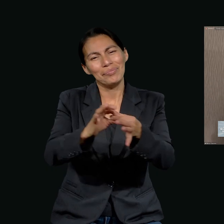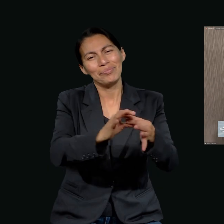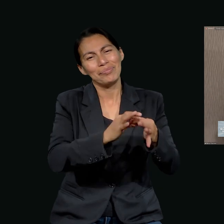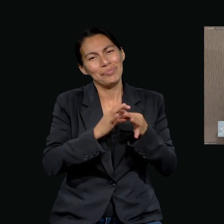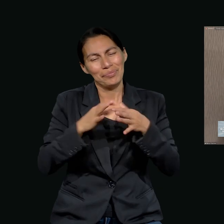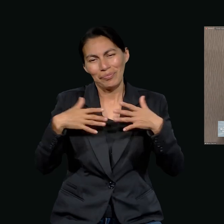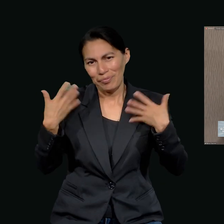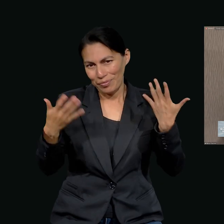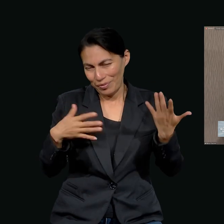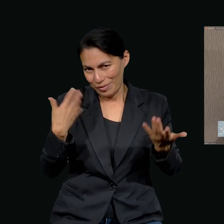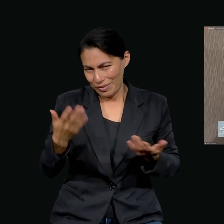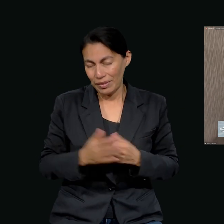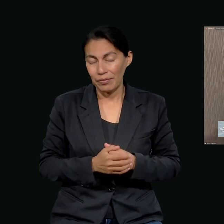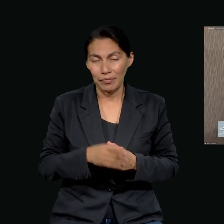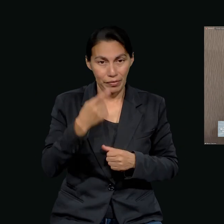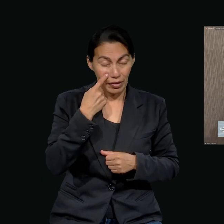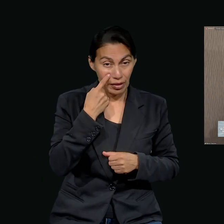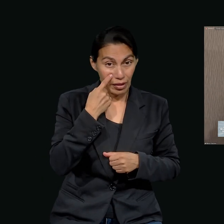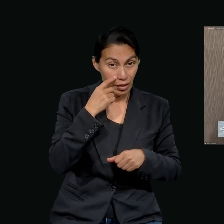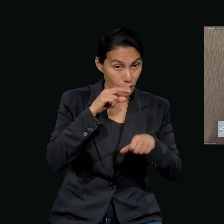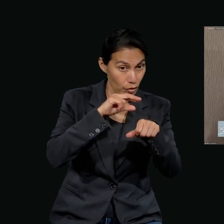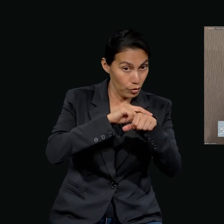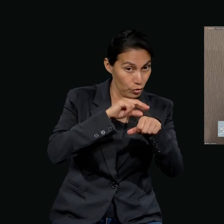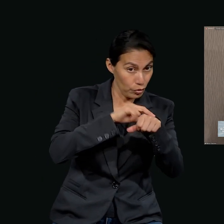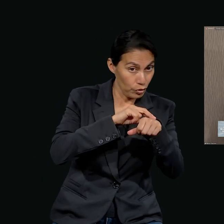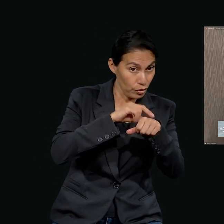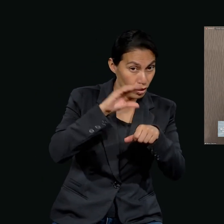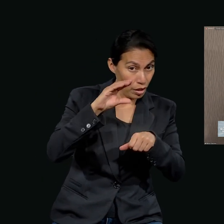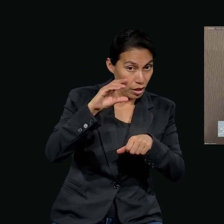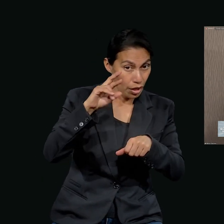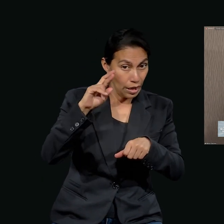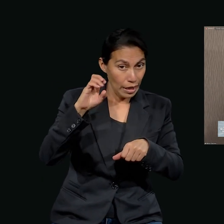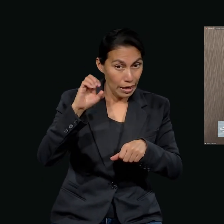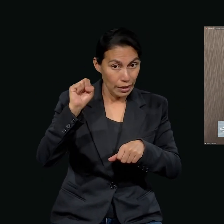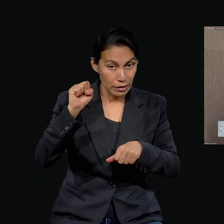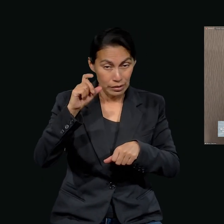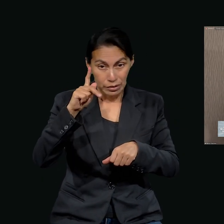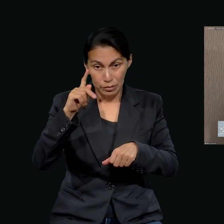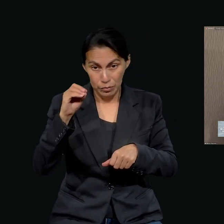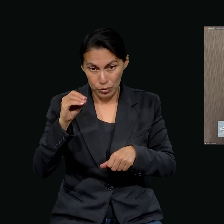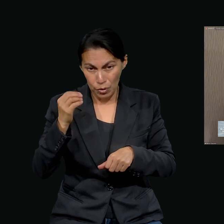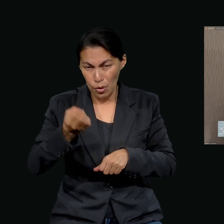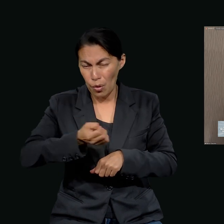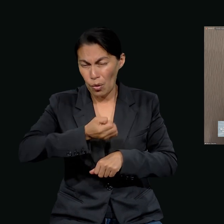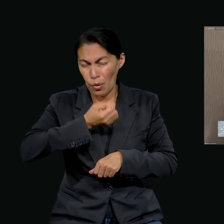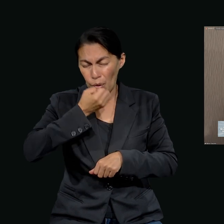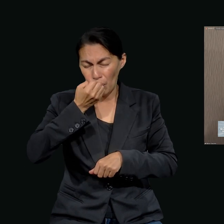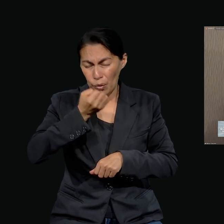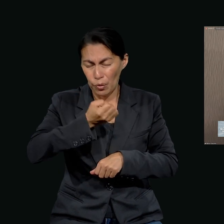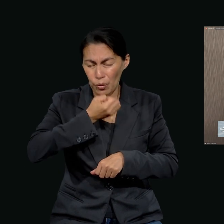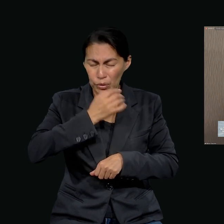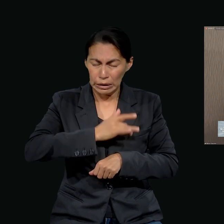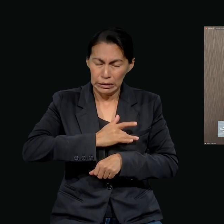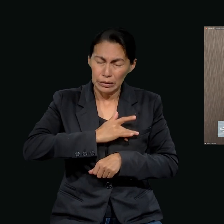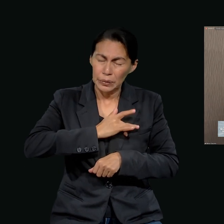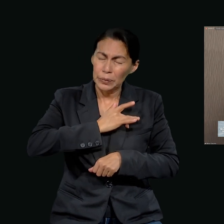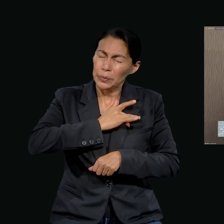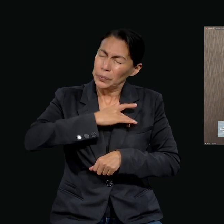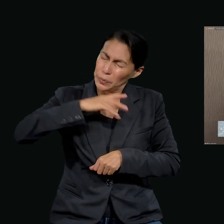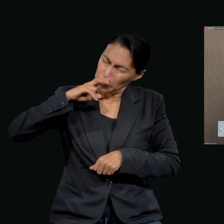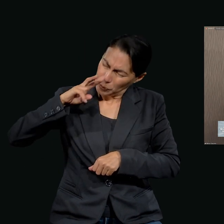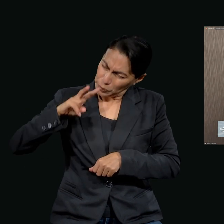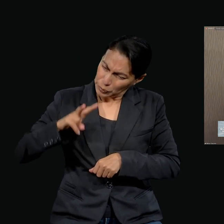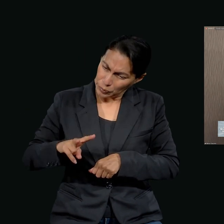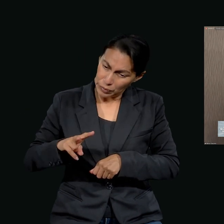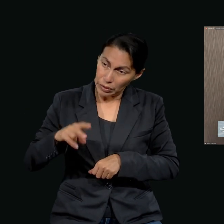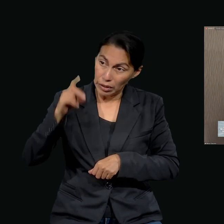cómo el doctor Crespo oró de corazón y Dios nunca se olvidó ni